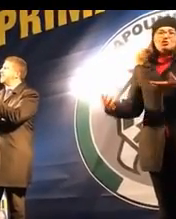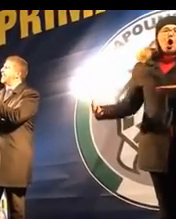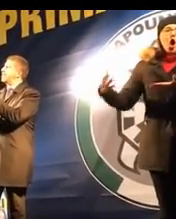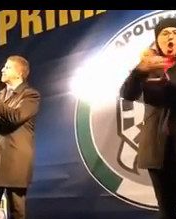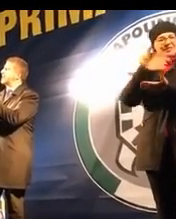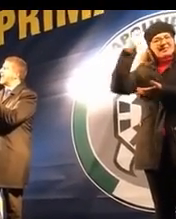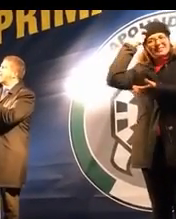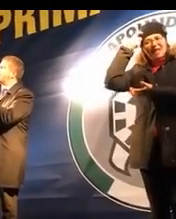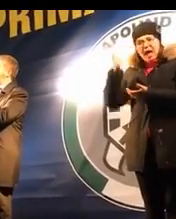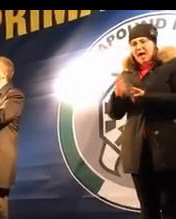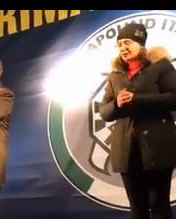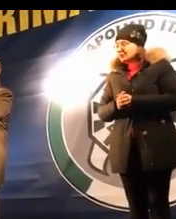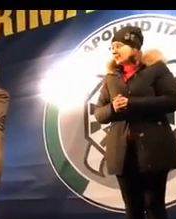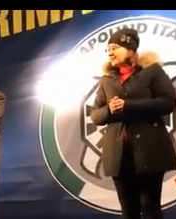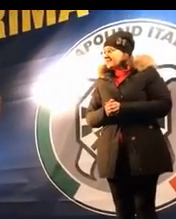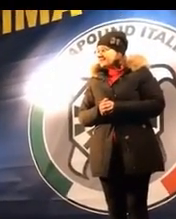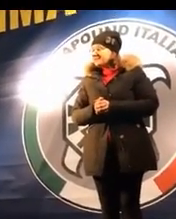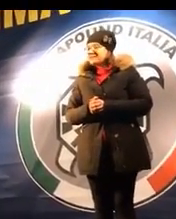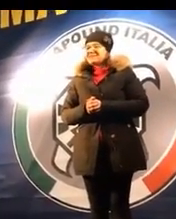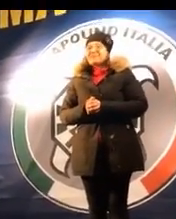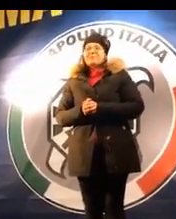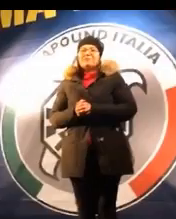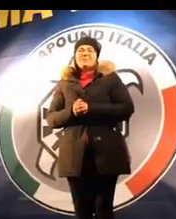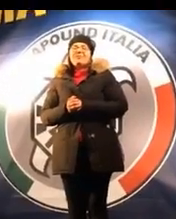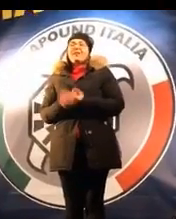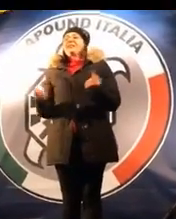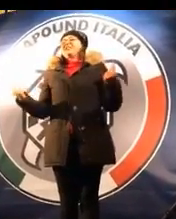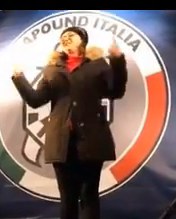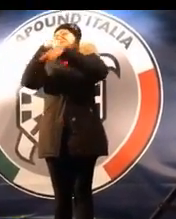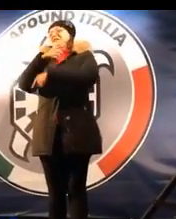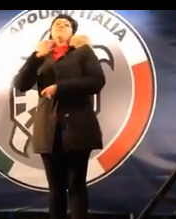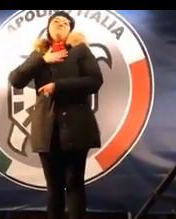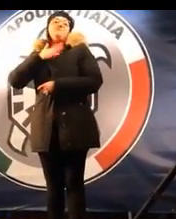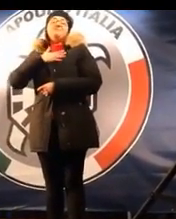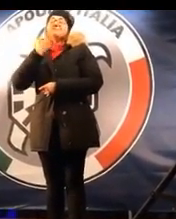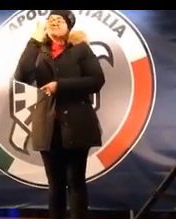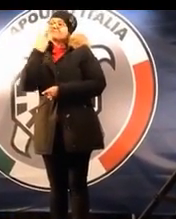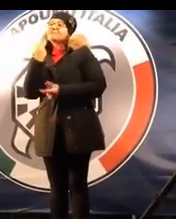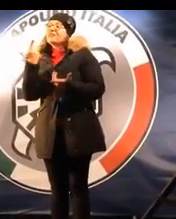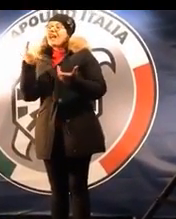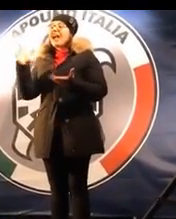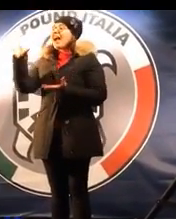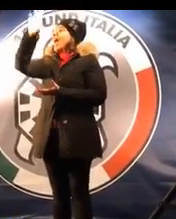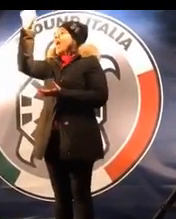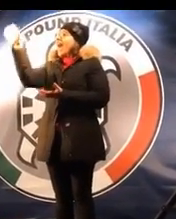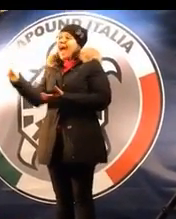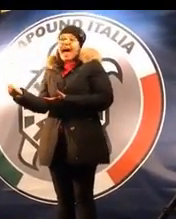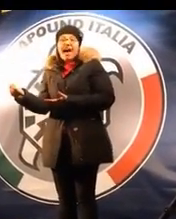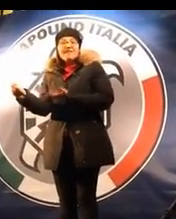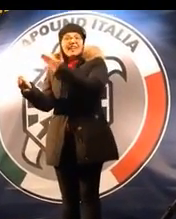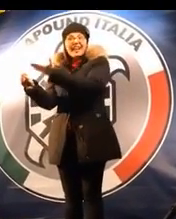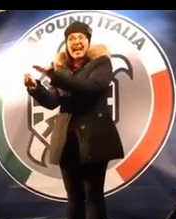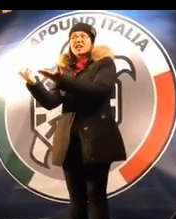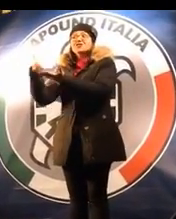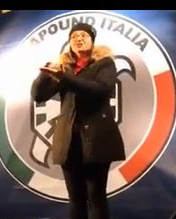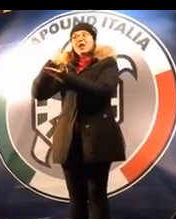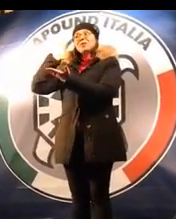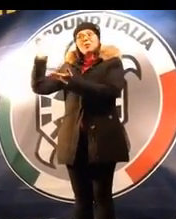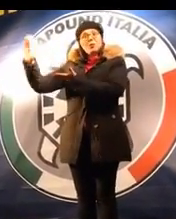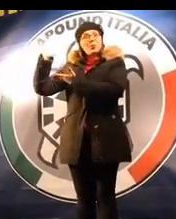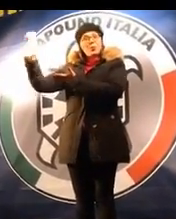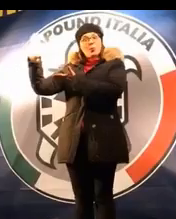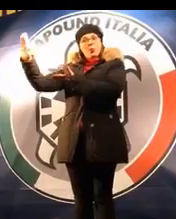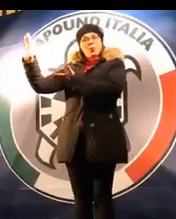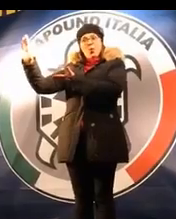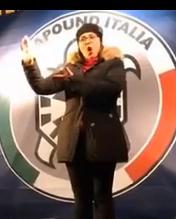Mentre noi, nella nostra immensa cattiveria, immaginiamo un'Africa fatta di stati sovrani, degni di questo nome, dove la gente possa